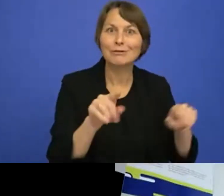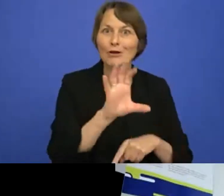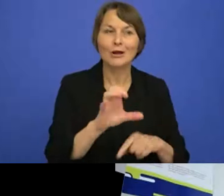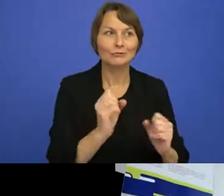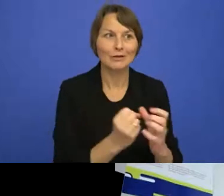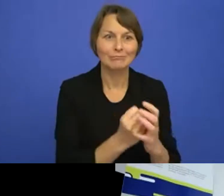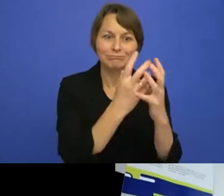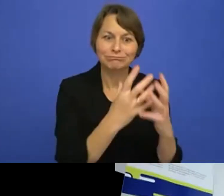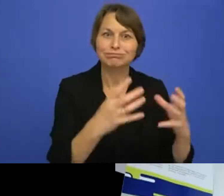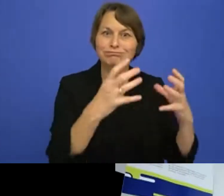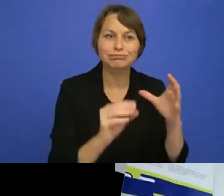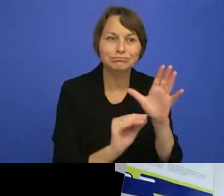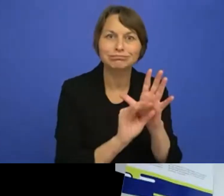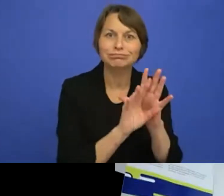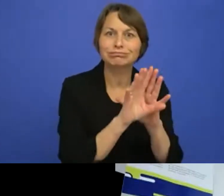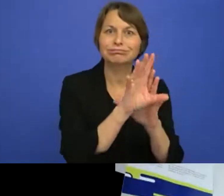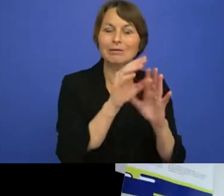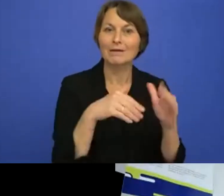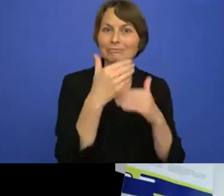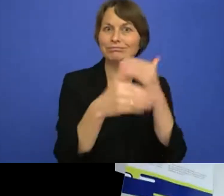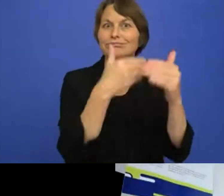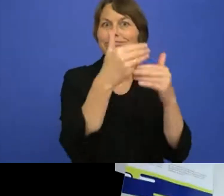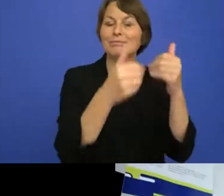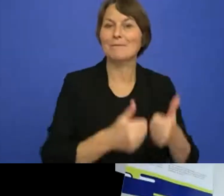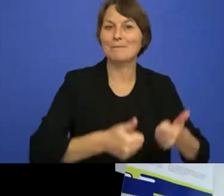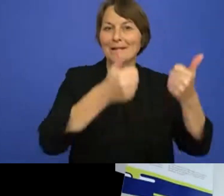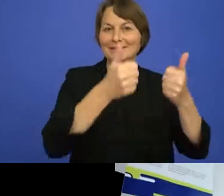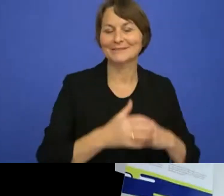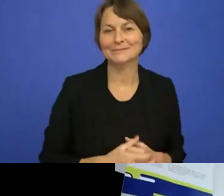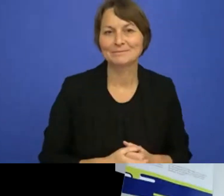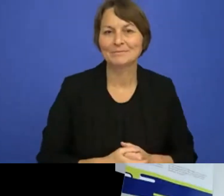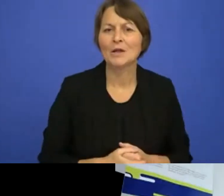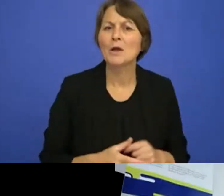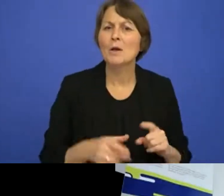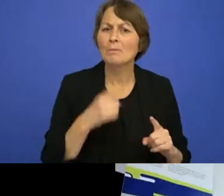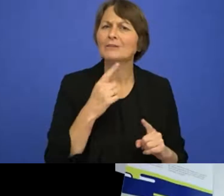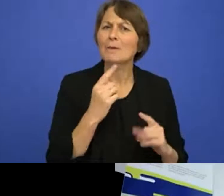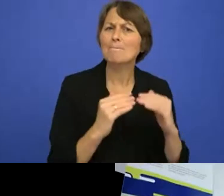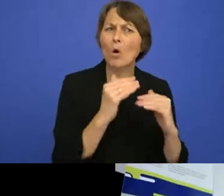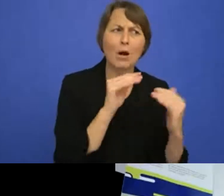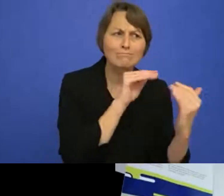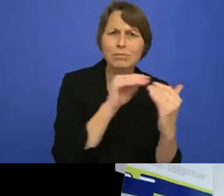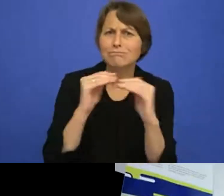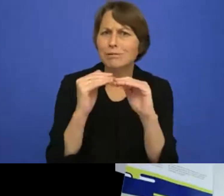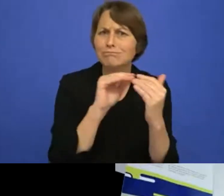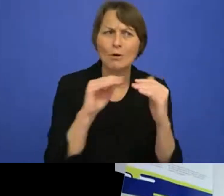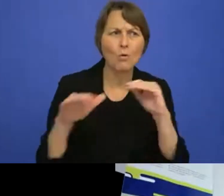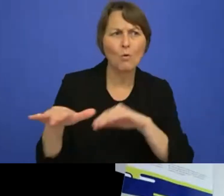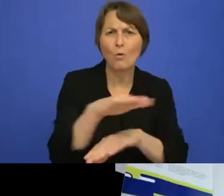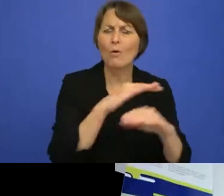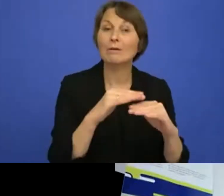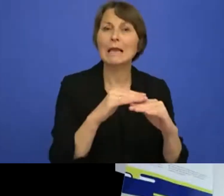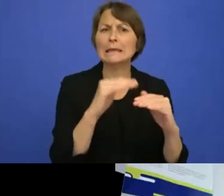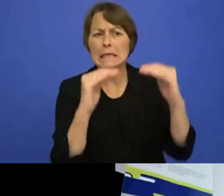leur famille et leur communauté. Le PPE, c'est quelque chose qui s'inscrit dans une approche intergénérationnelle